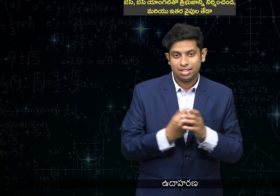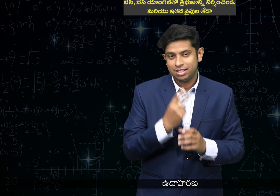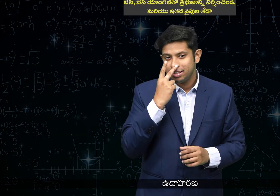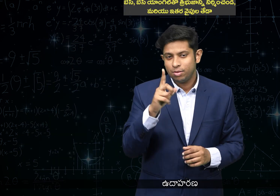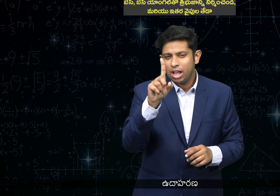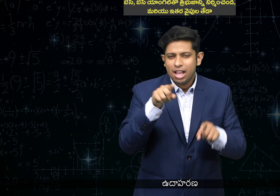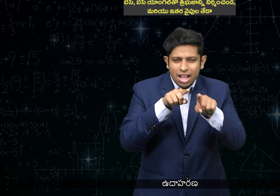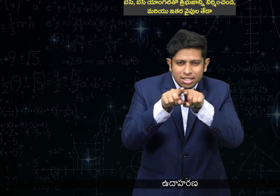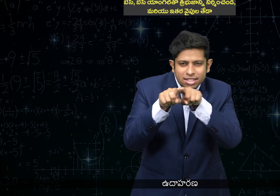ఉదాహరణ: